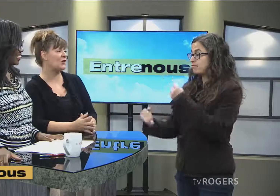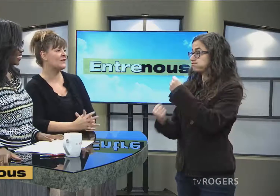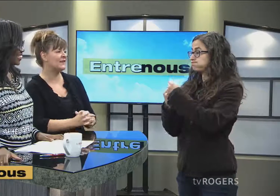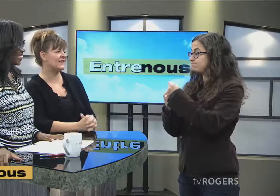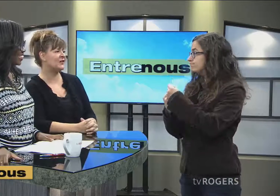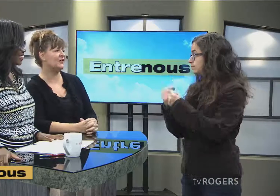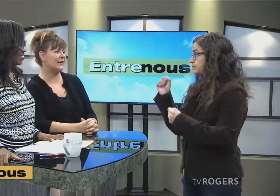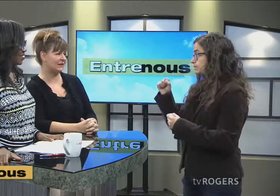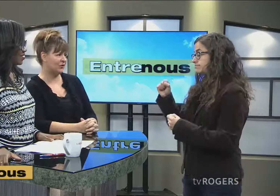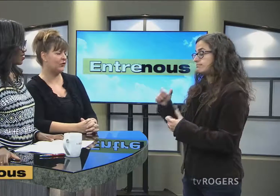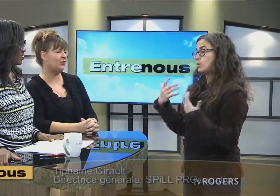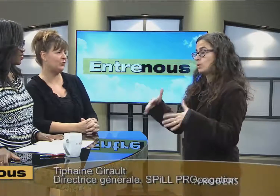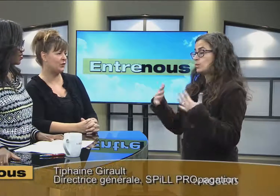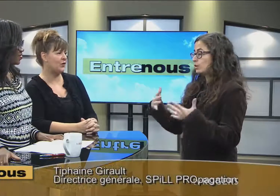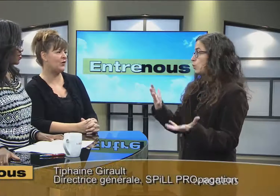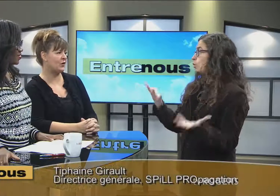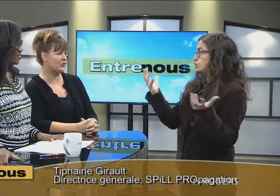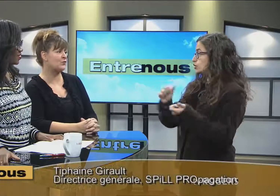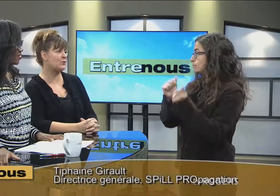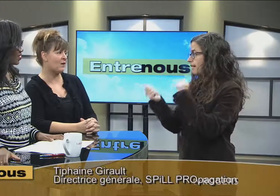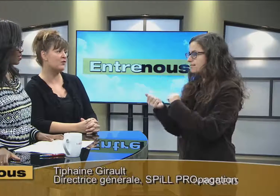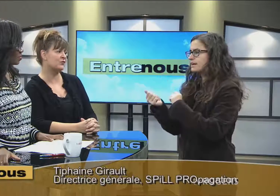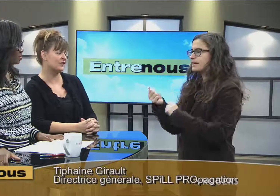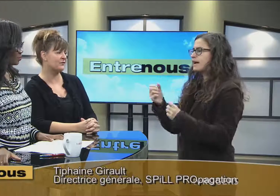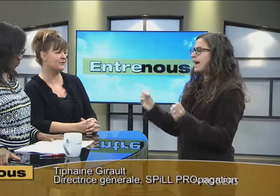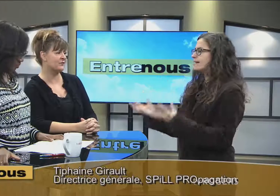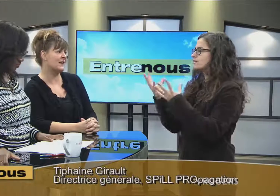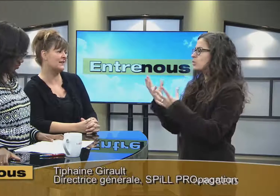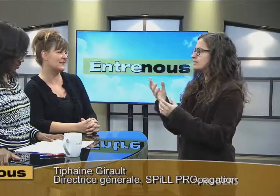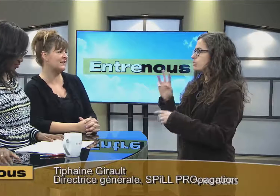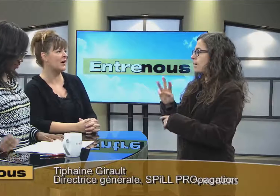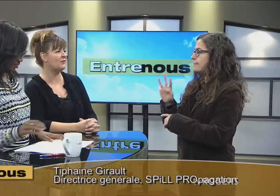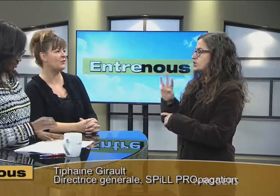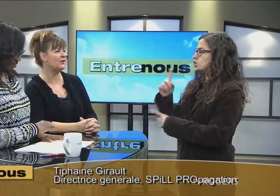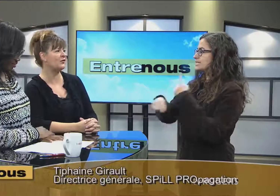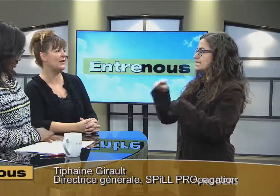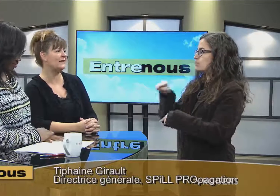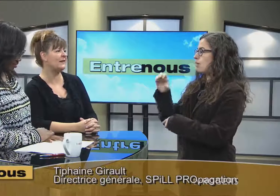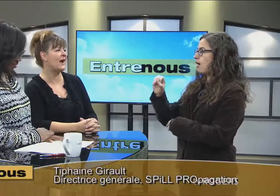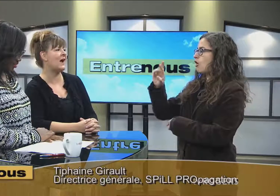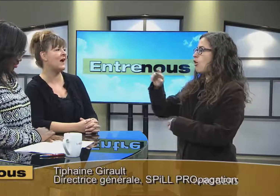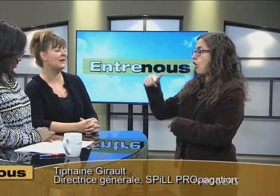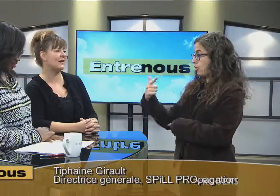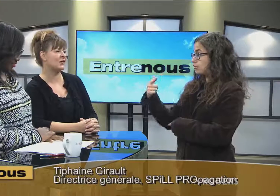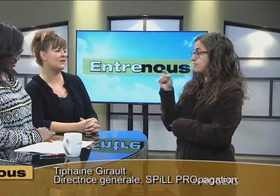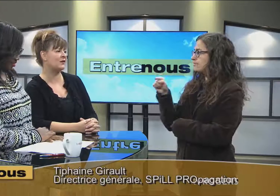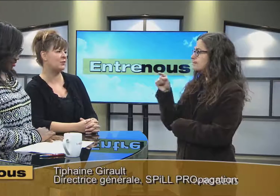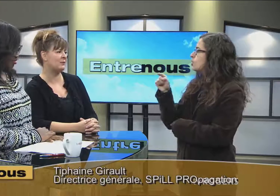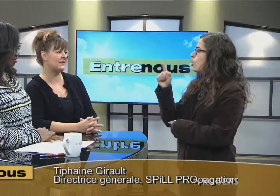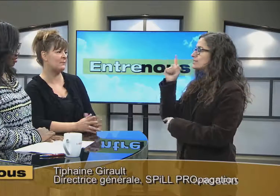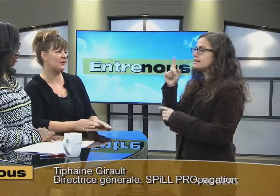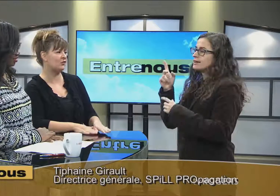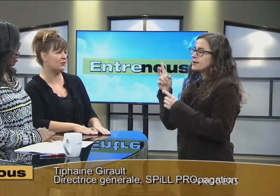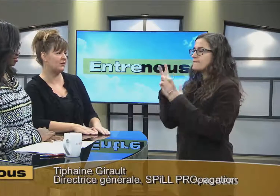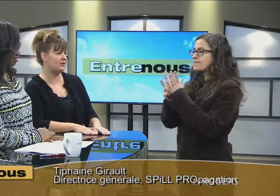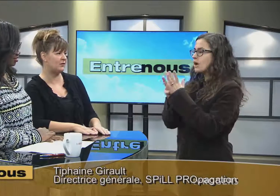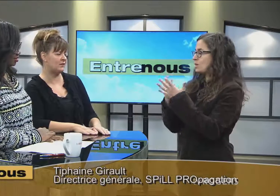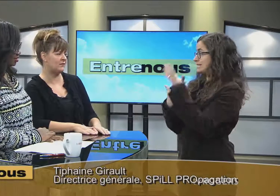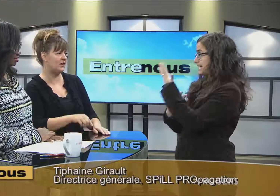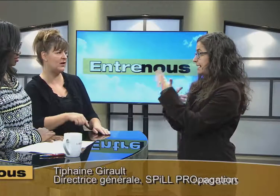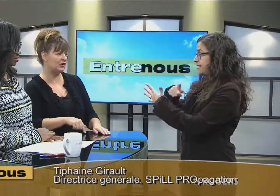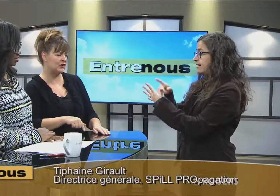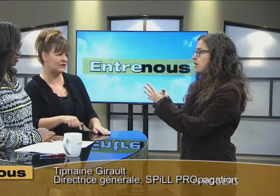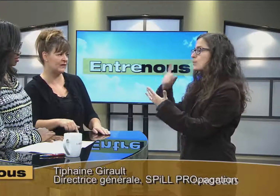Oui, avec le Conseil des arts du Canada, on a reçu un support, un soutien financier, dans le fond, qui nous a aidé à créer un site web qui s'appelle